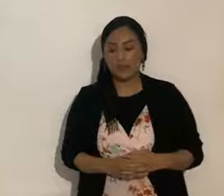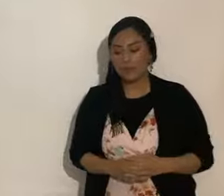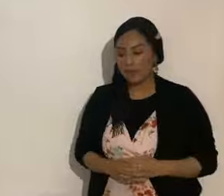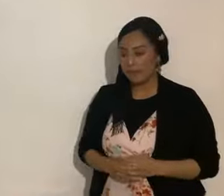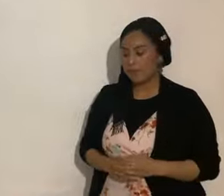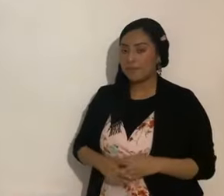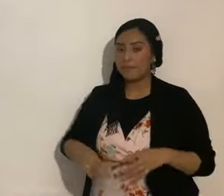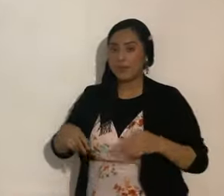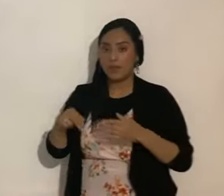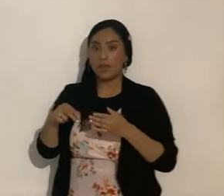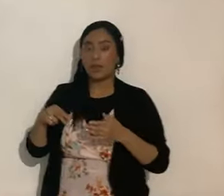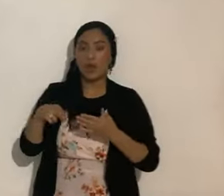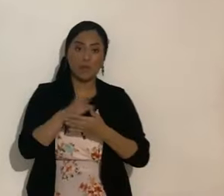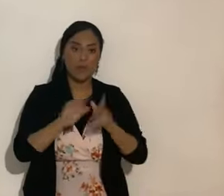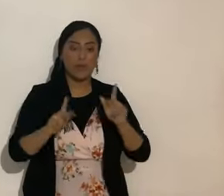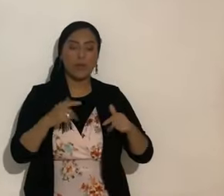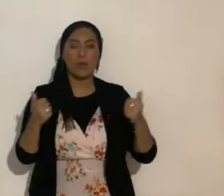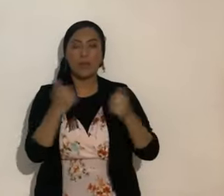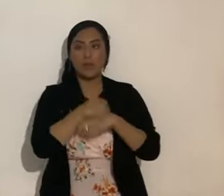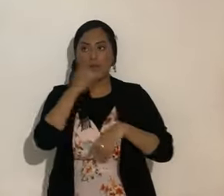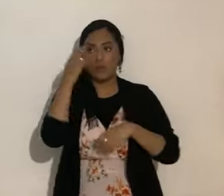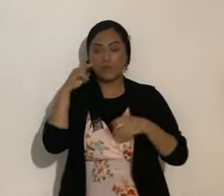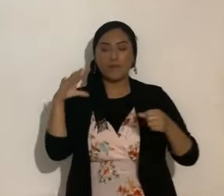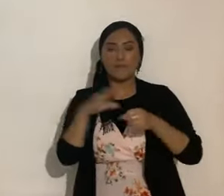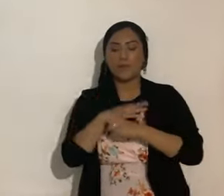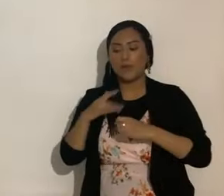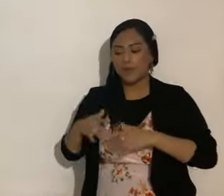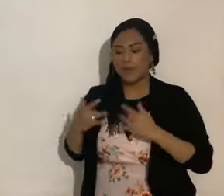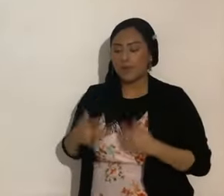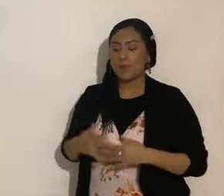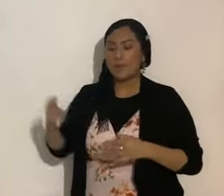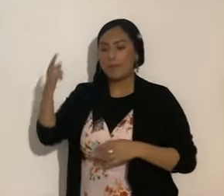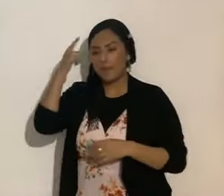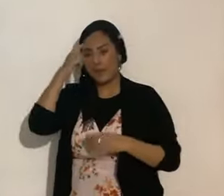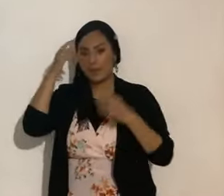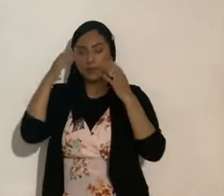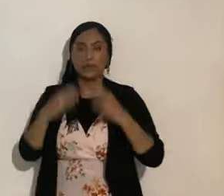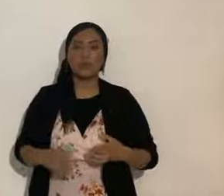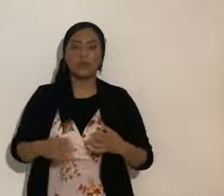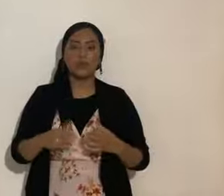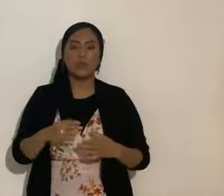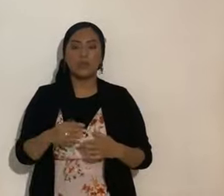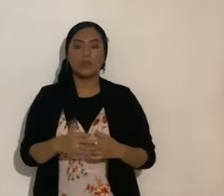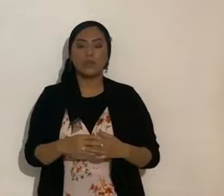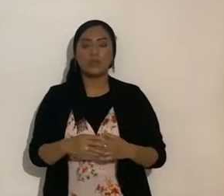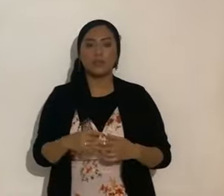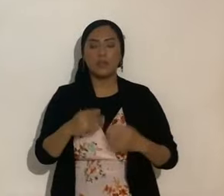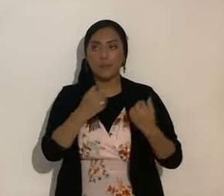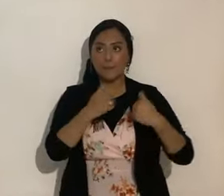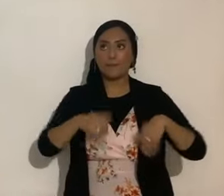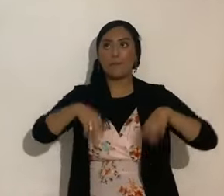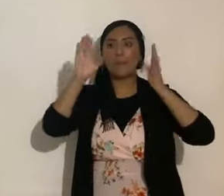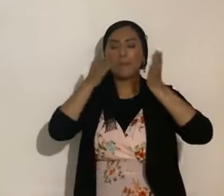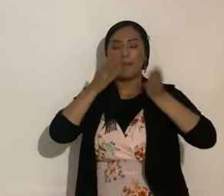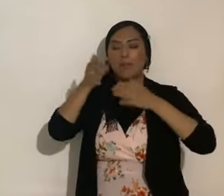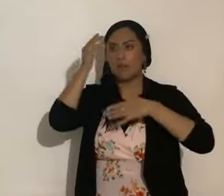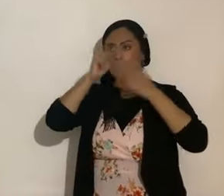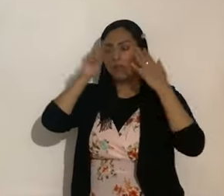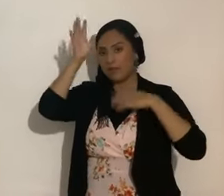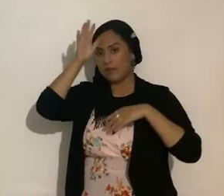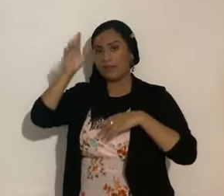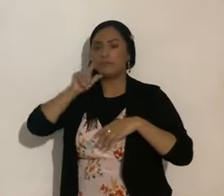mentalidad de los Kadoshim, de los que amamos a Yahweh con todo nuestro corazón, nuestra alma, nuestra mente, nuestro ser, no es esa, no. Es servir al Eterno sin ningún